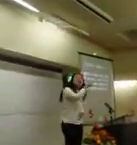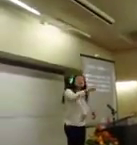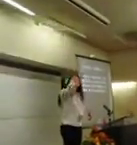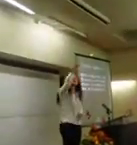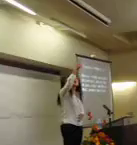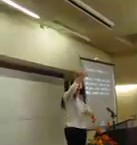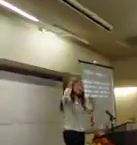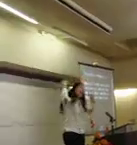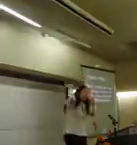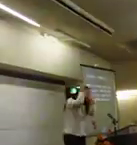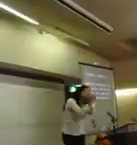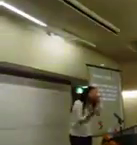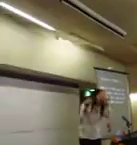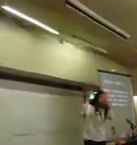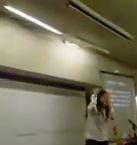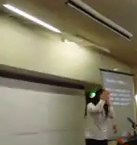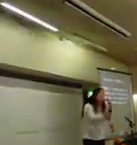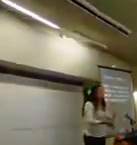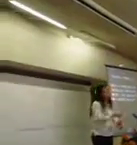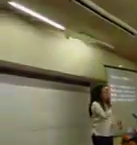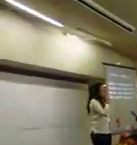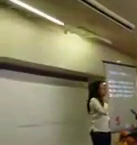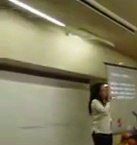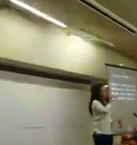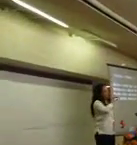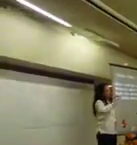手話でですね、 はい、